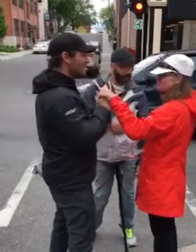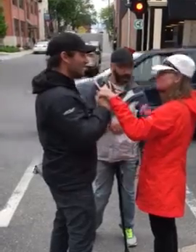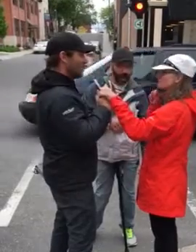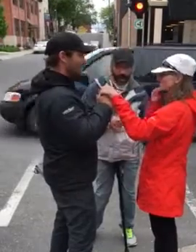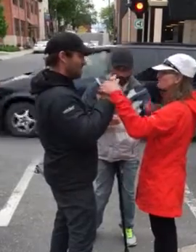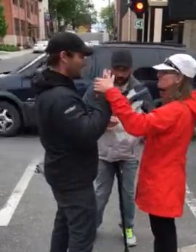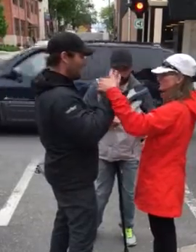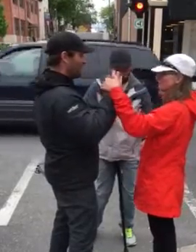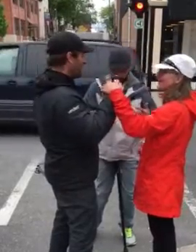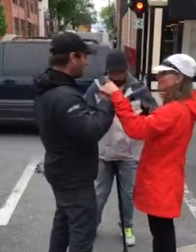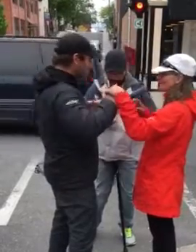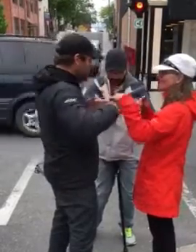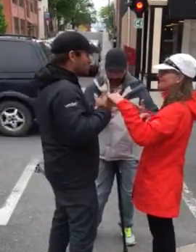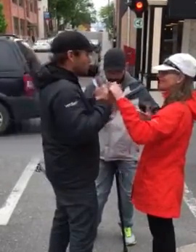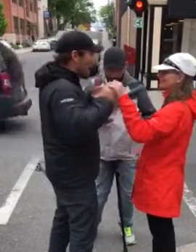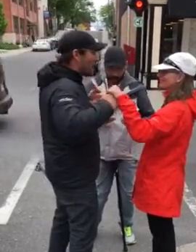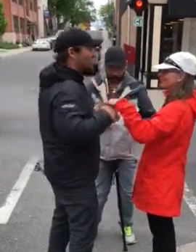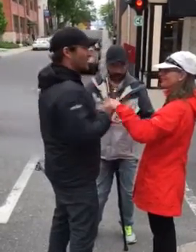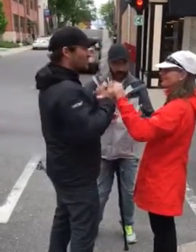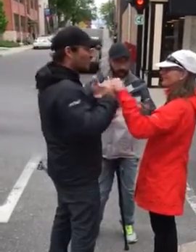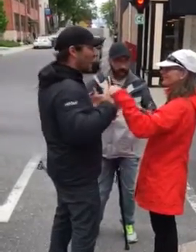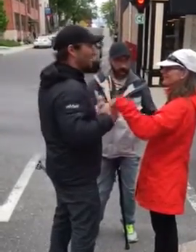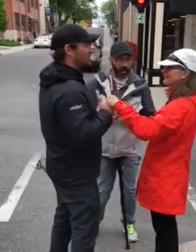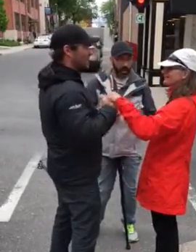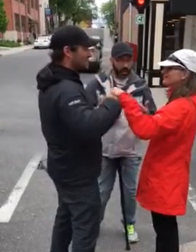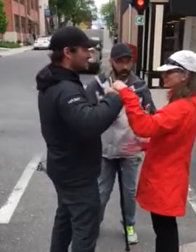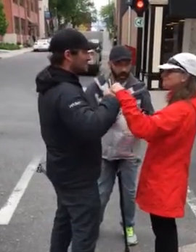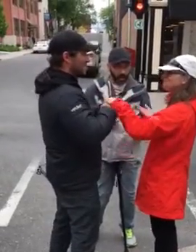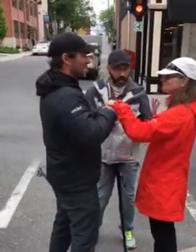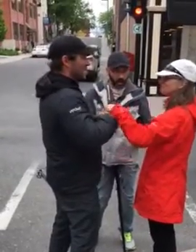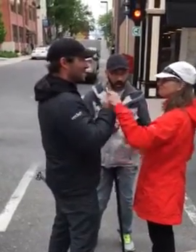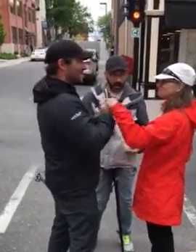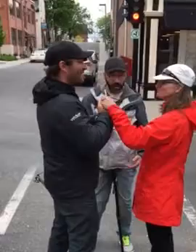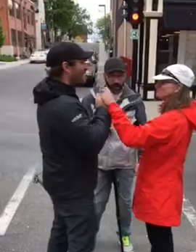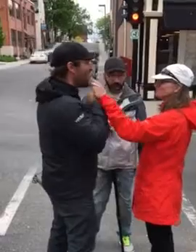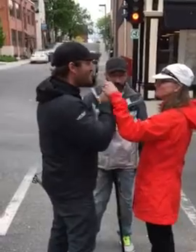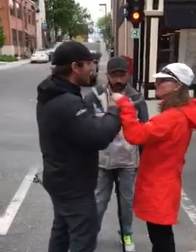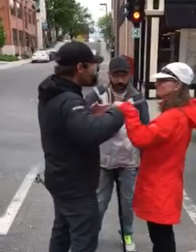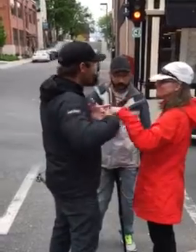fille. Parfait, courage. Quand elle travaille bien.